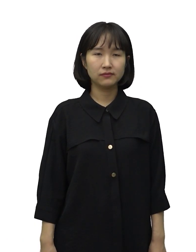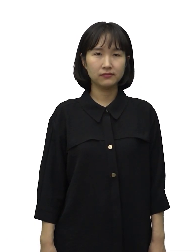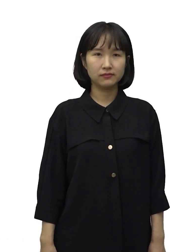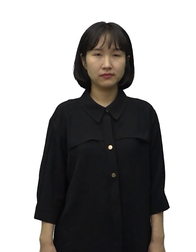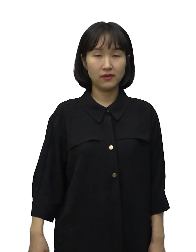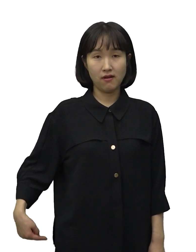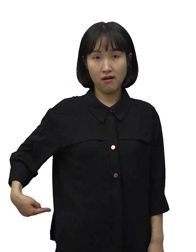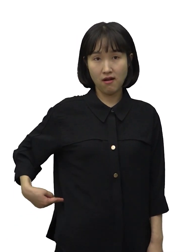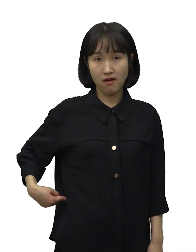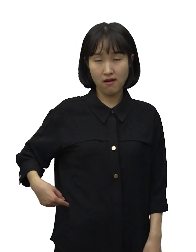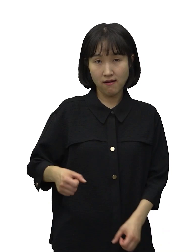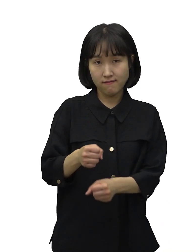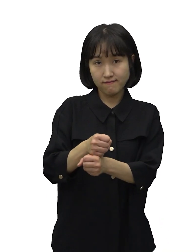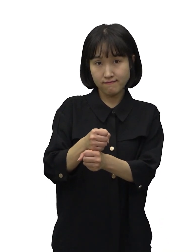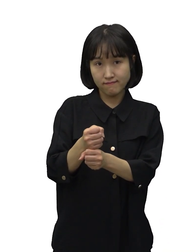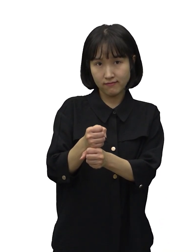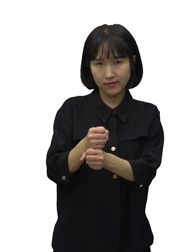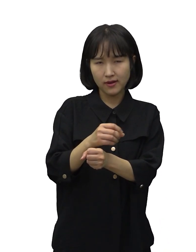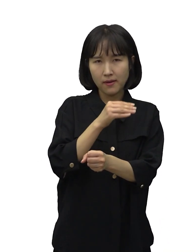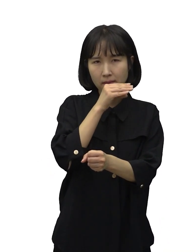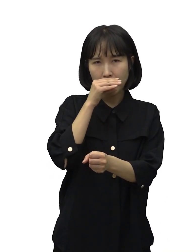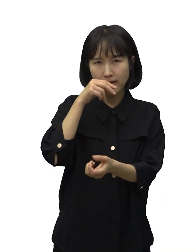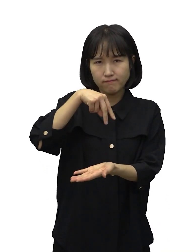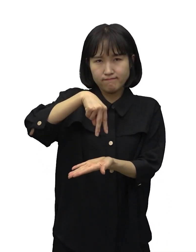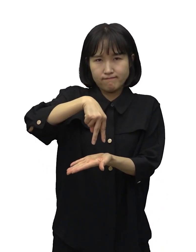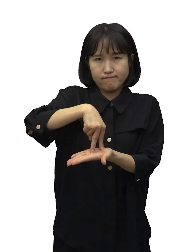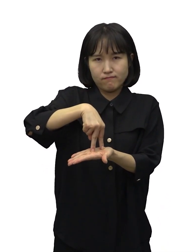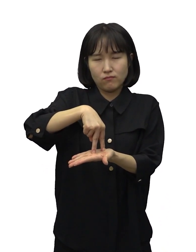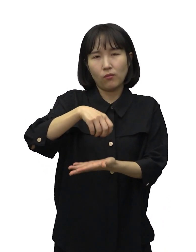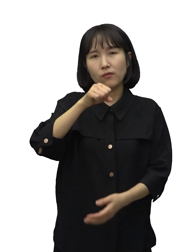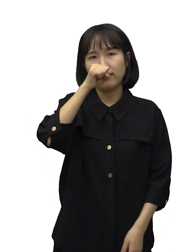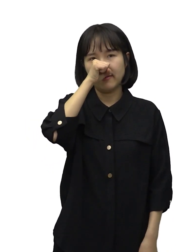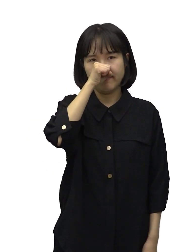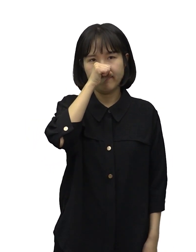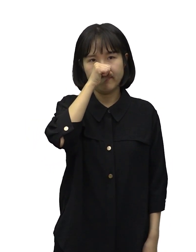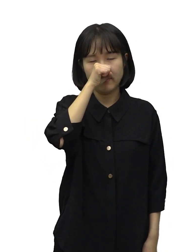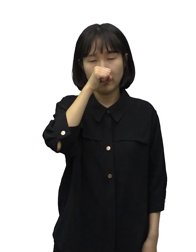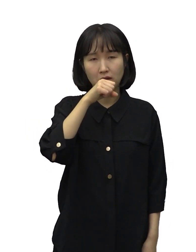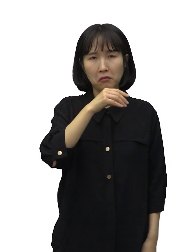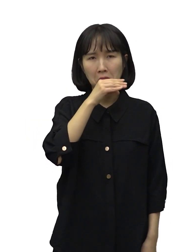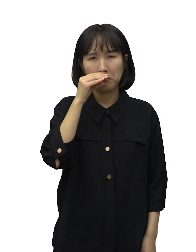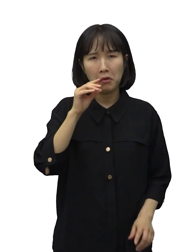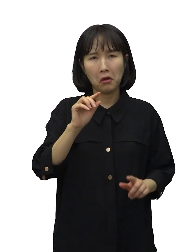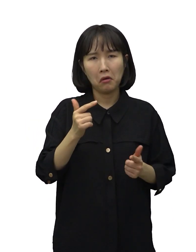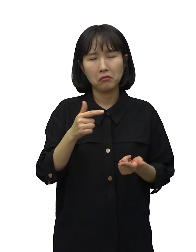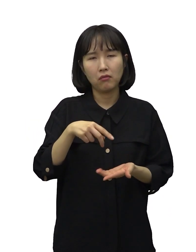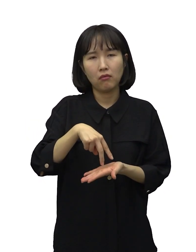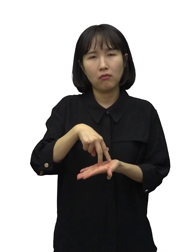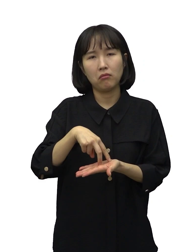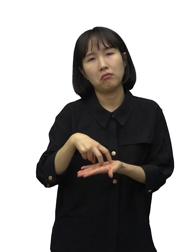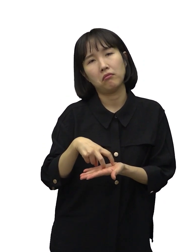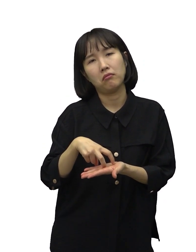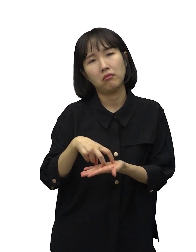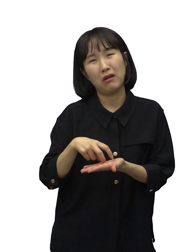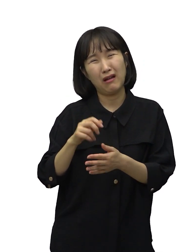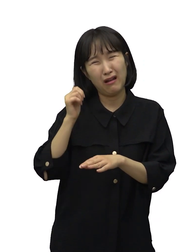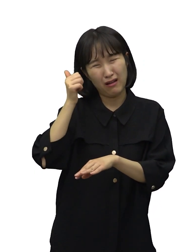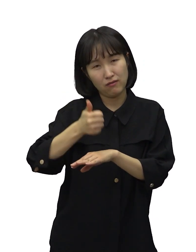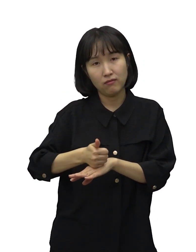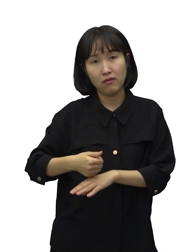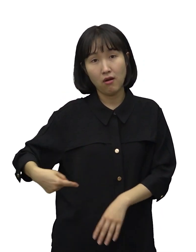허리를 튼튼하게 하기 위해서 올바르게 서 있는 것이 좋습니다. 잘 서 있지 못하면 허리 전만이